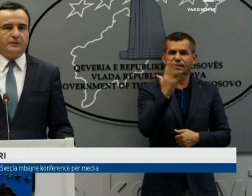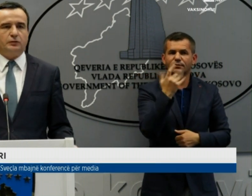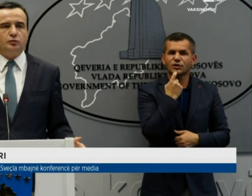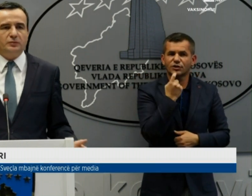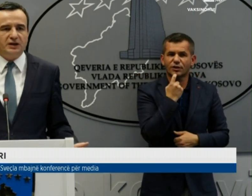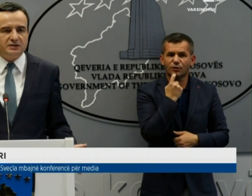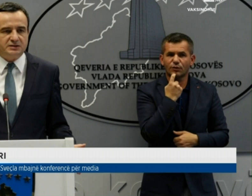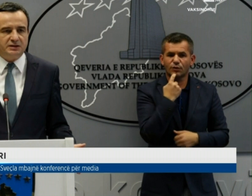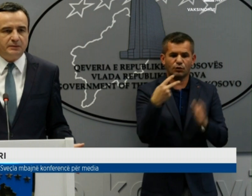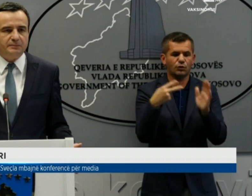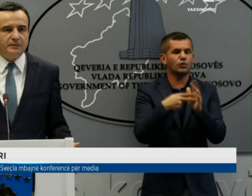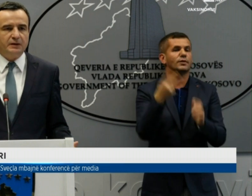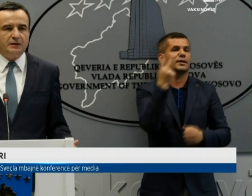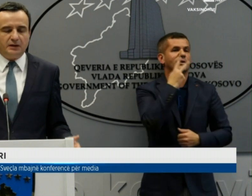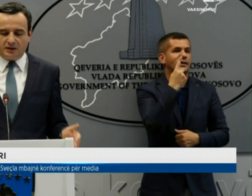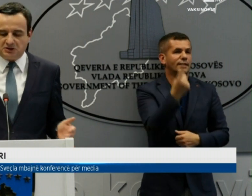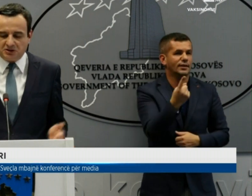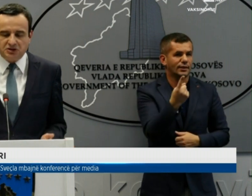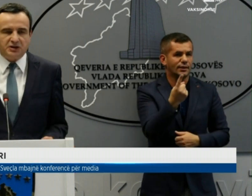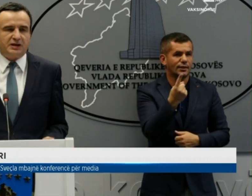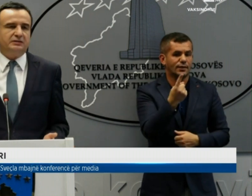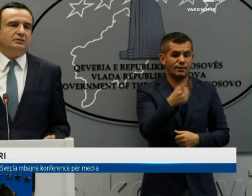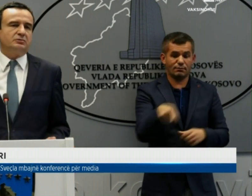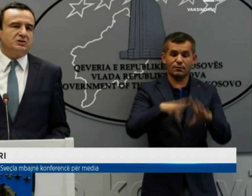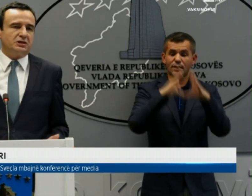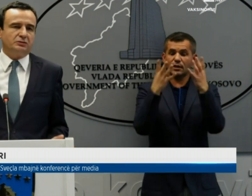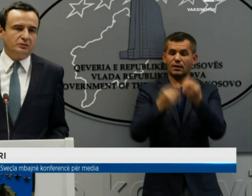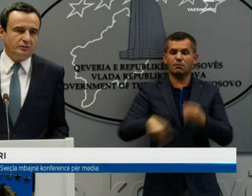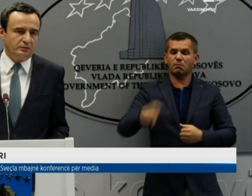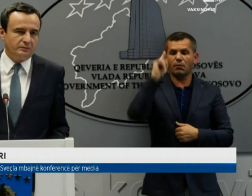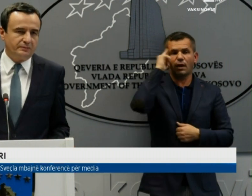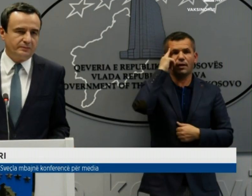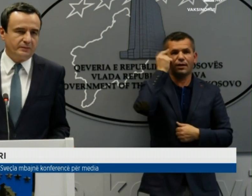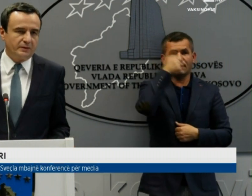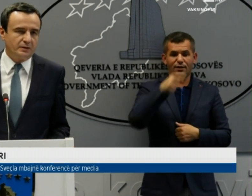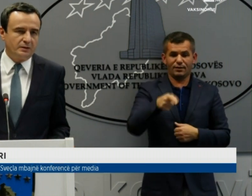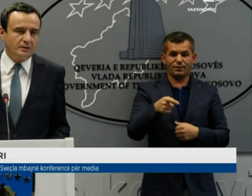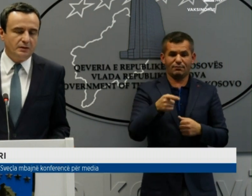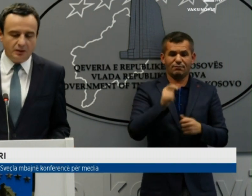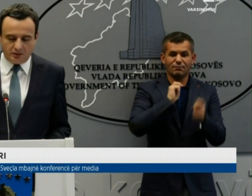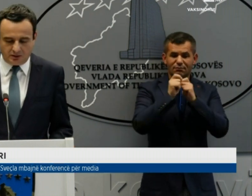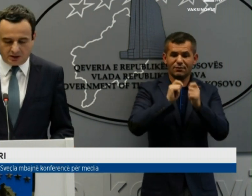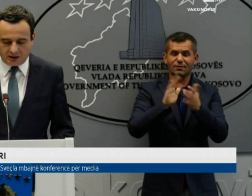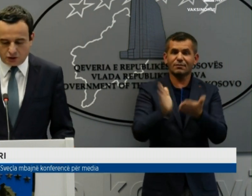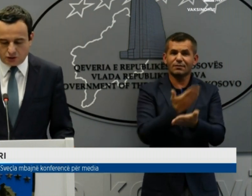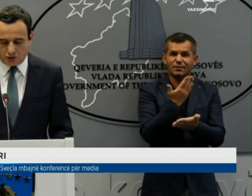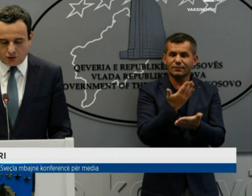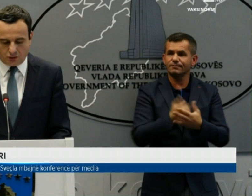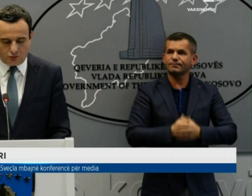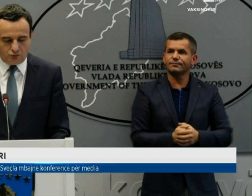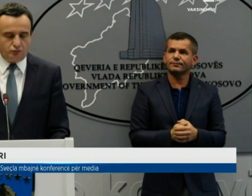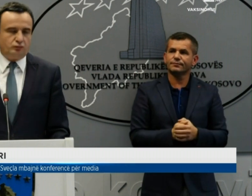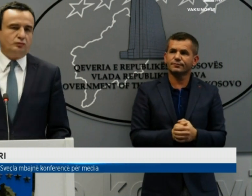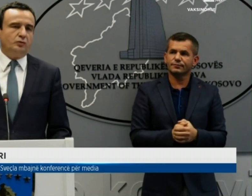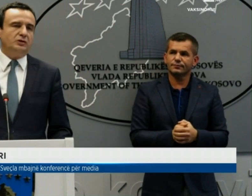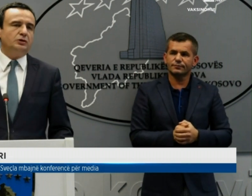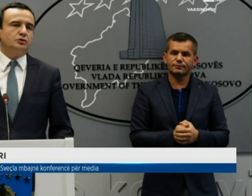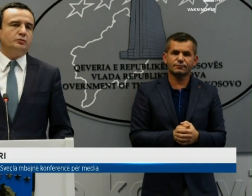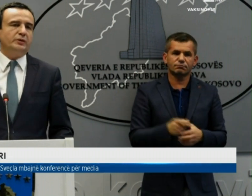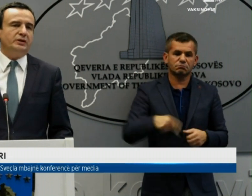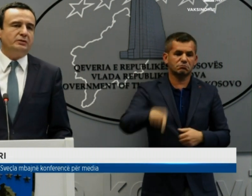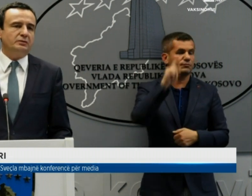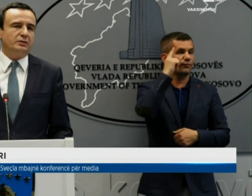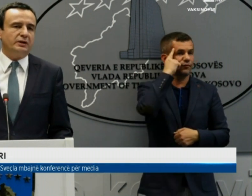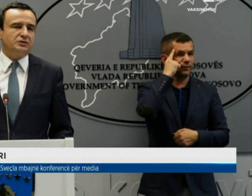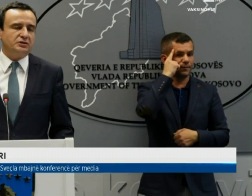15 shtator 2021 dhe që të gjithë e kanë ditur se çka do të ndodhë. Ndërka që ju e dini